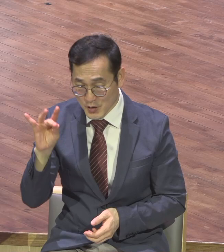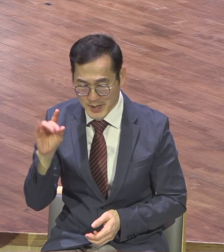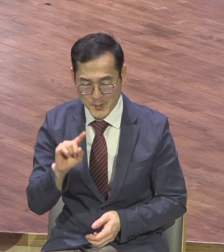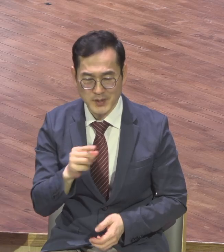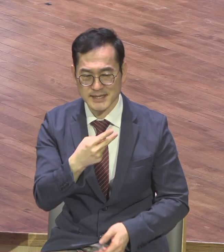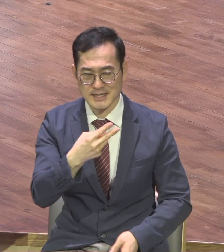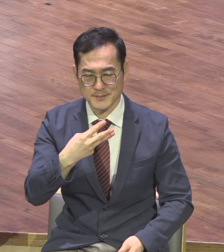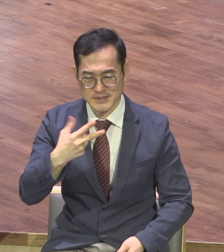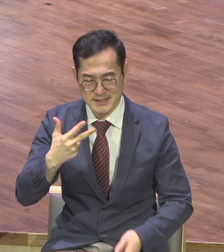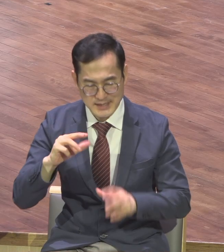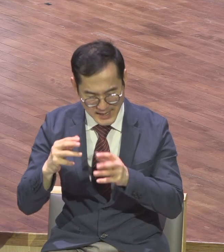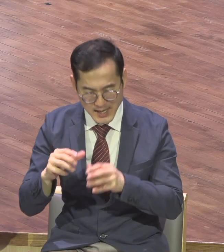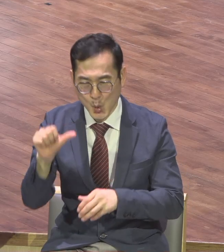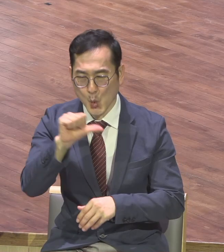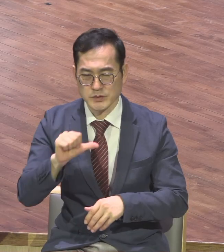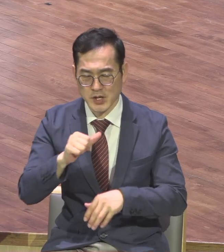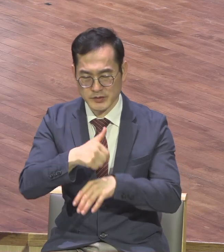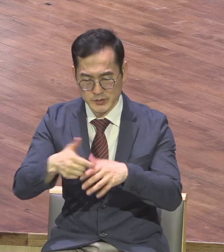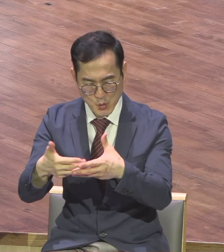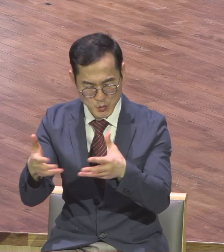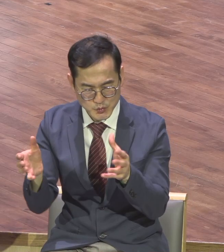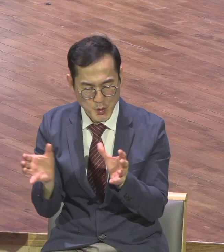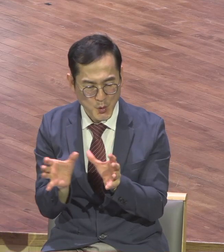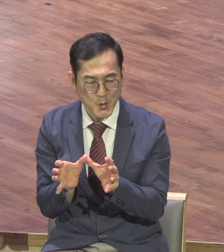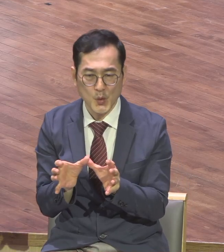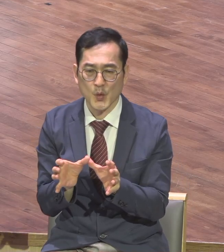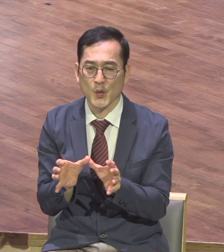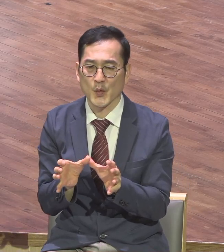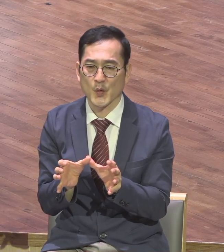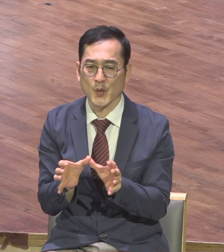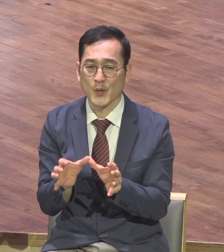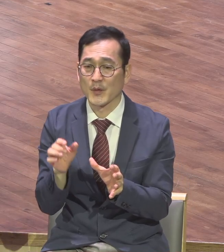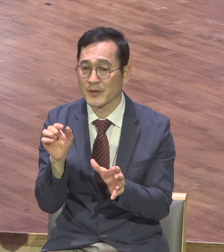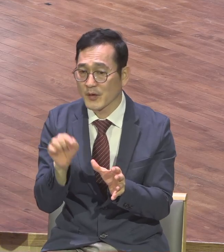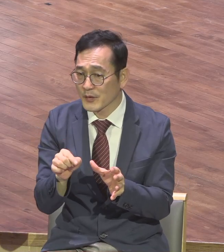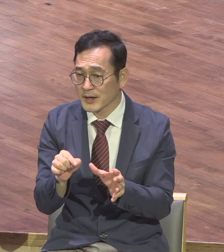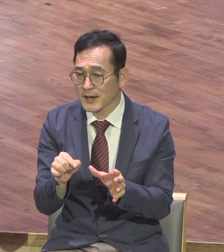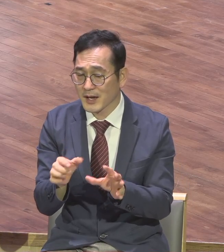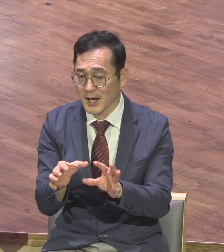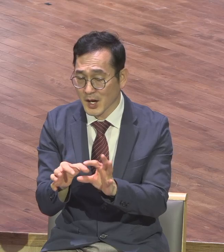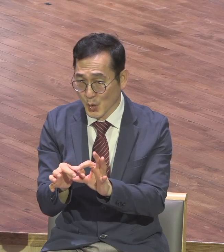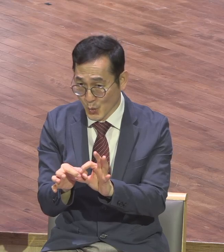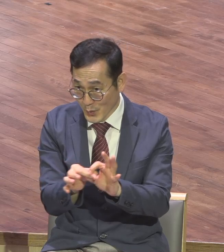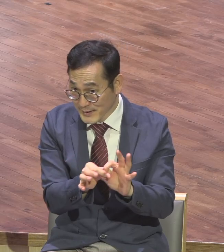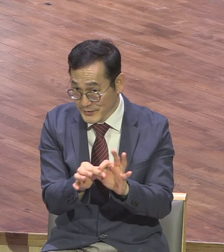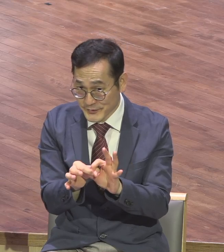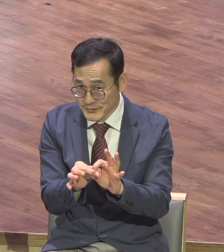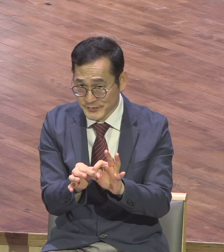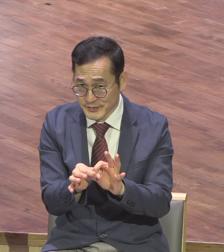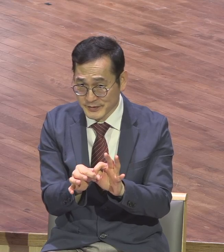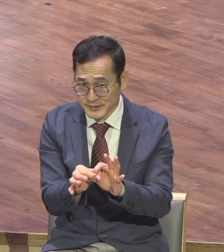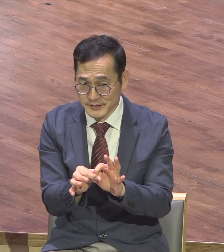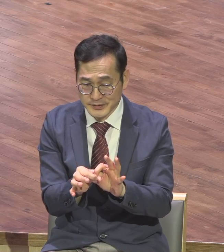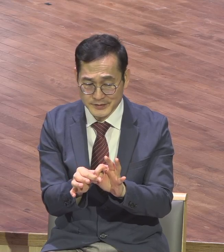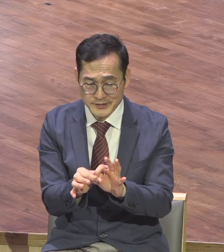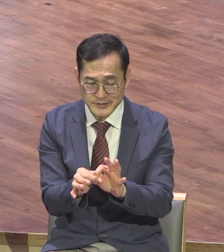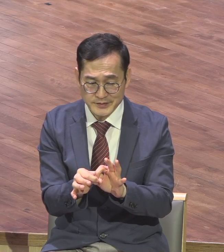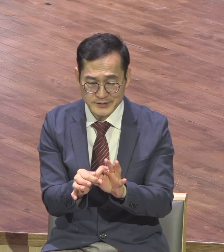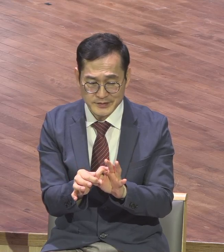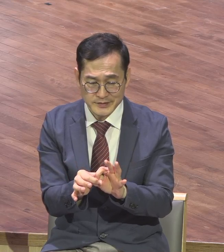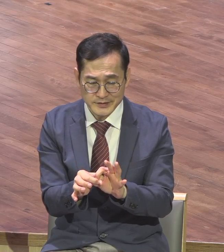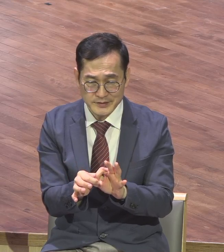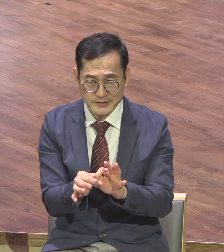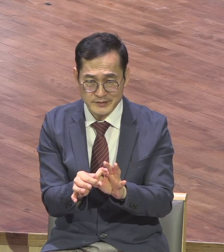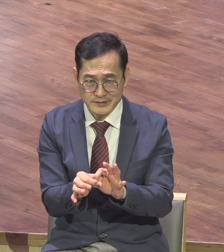237 나라 5천 종족, 237 장로 세우고 거기에 따르는 모든 이 구성원을 전부 다